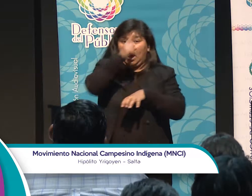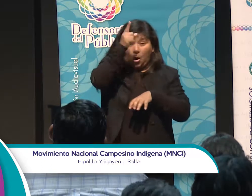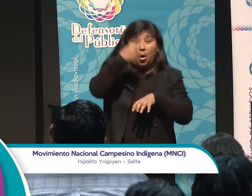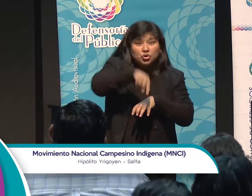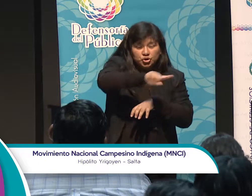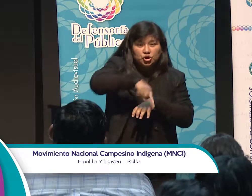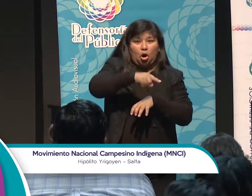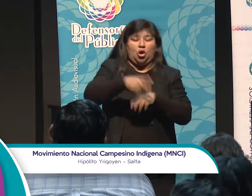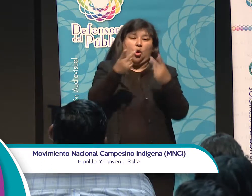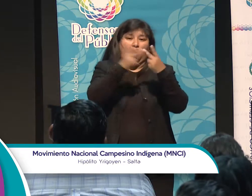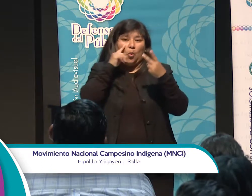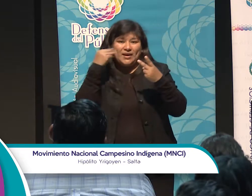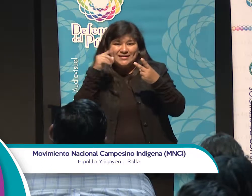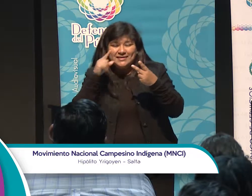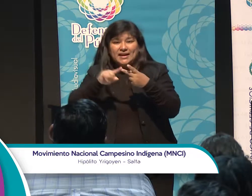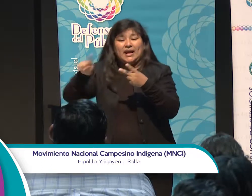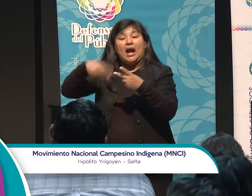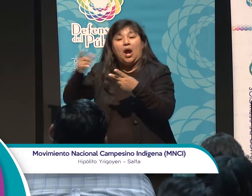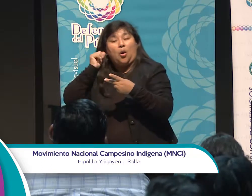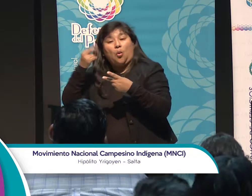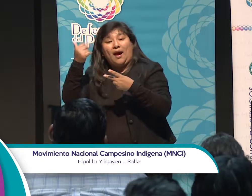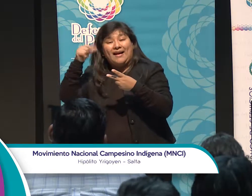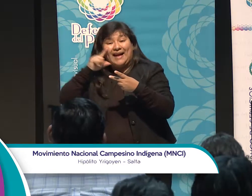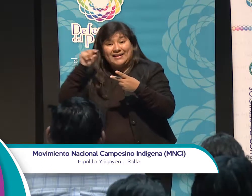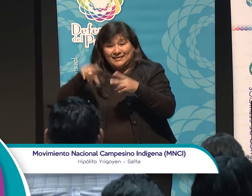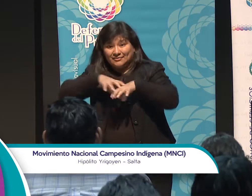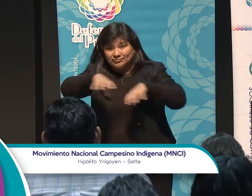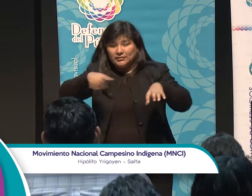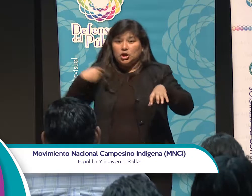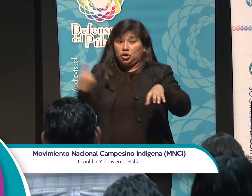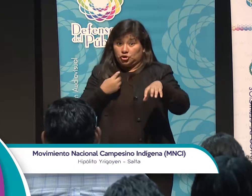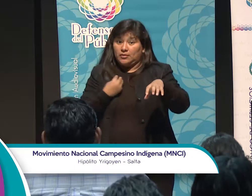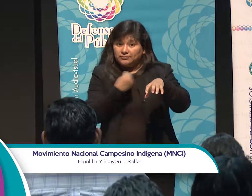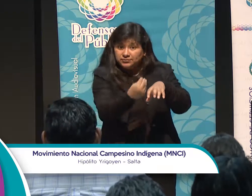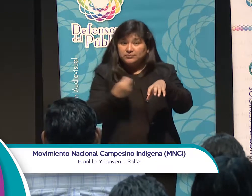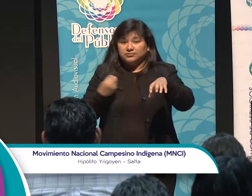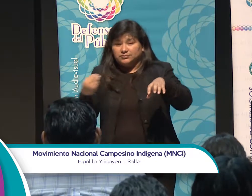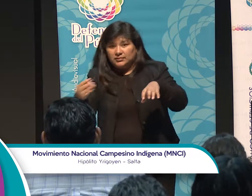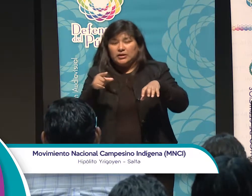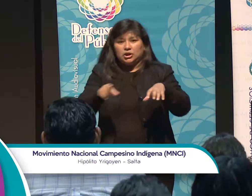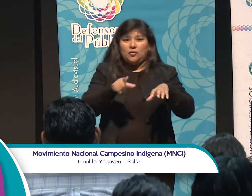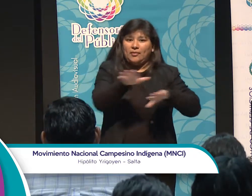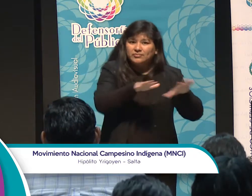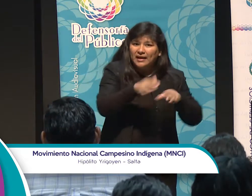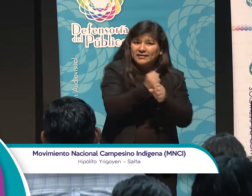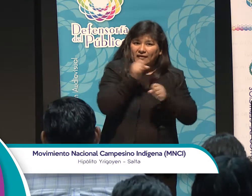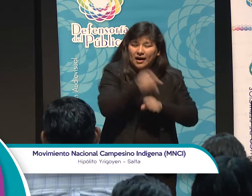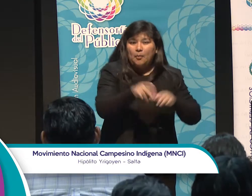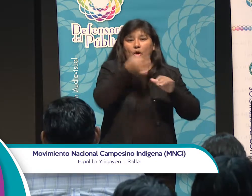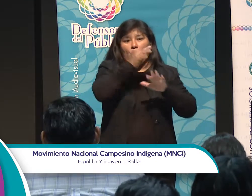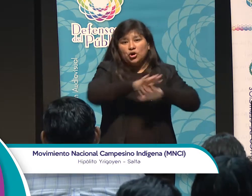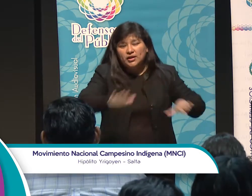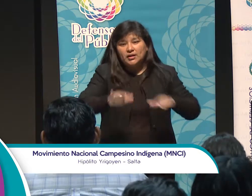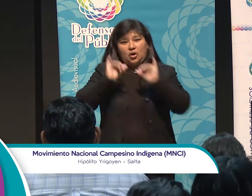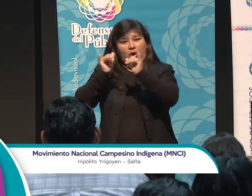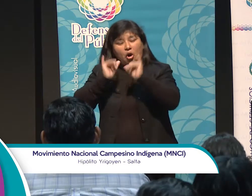Guaraní, en donde somos parte de los espacios que tenemos, tanto con los niños como con los jóvenes